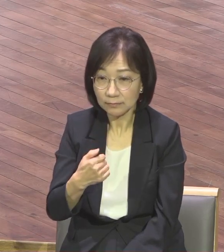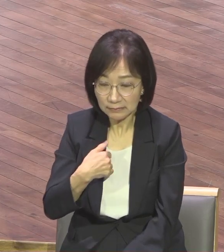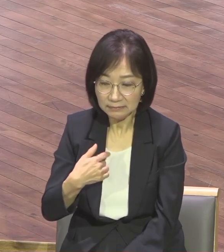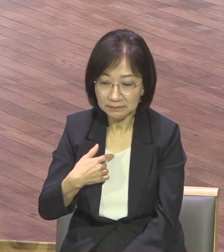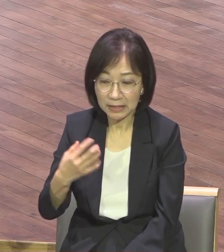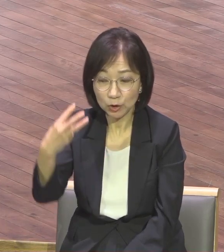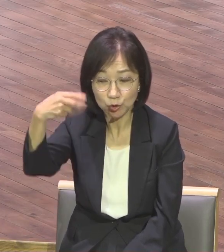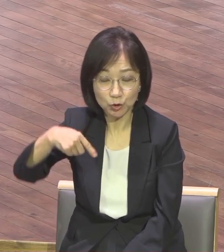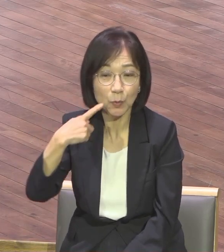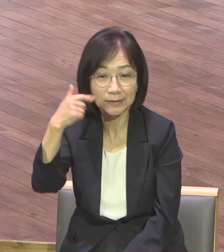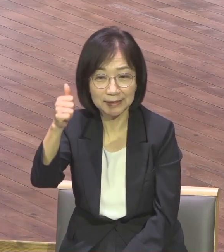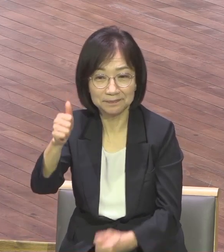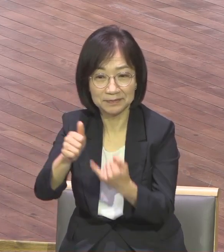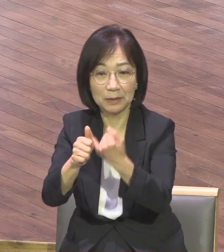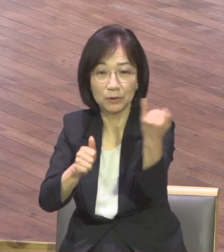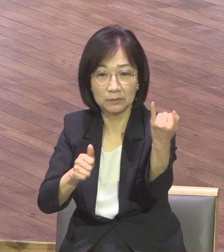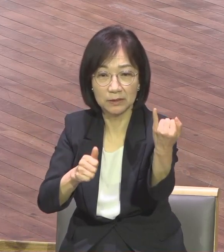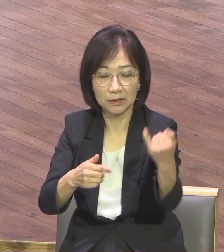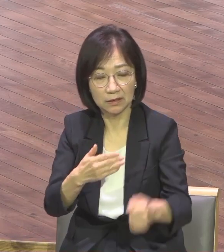몰랐어요.